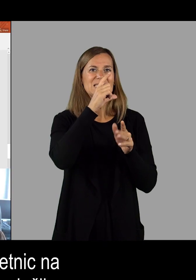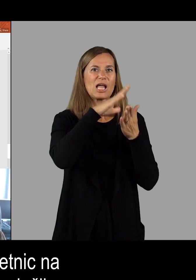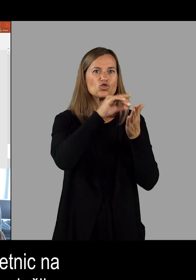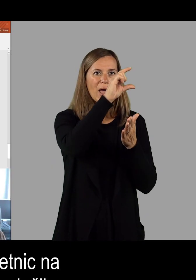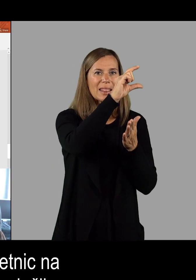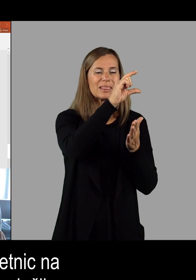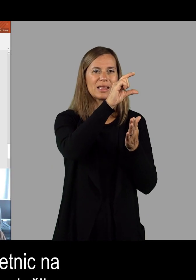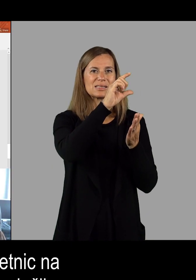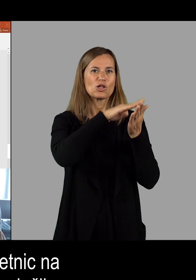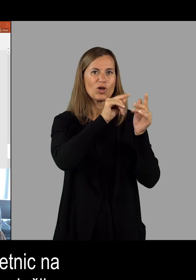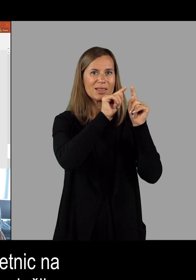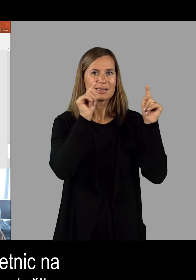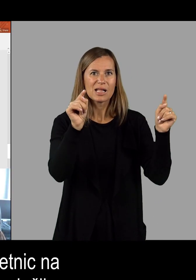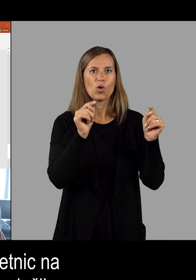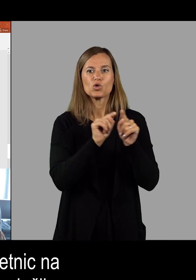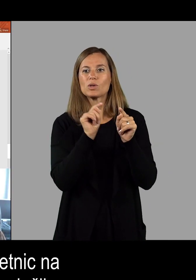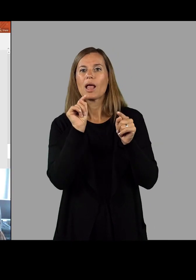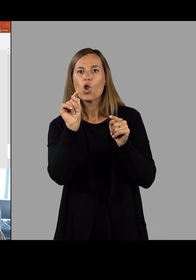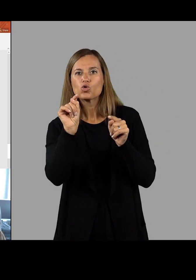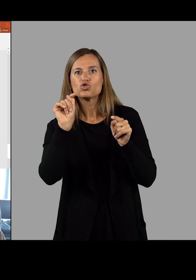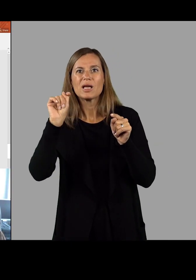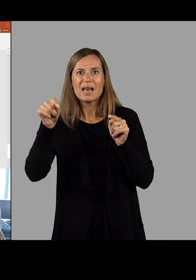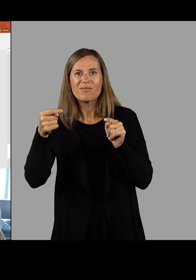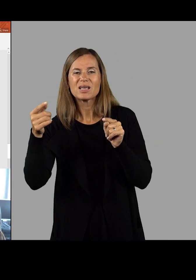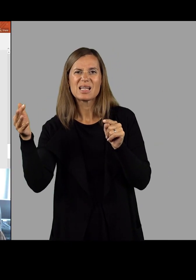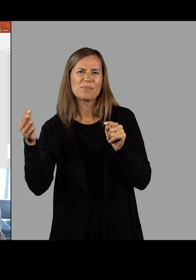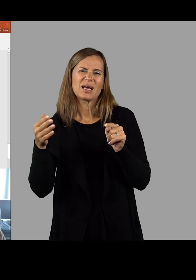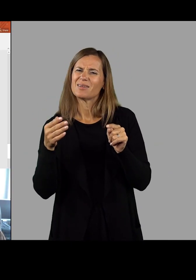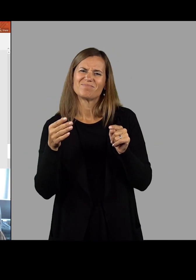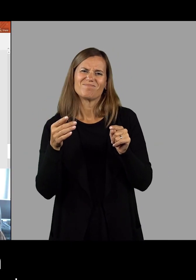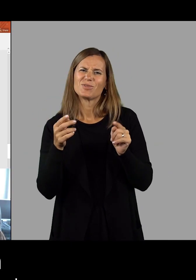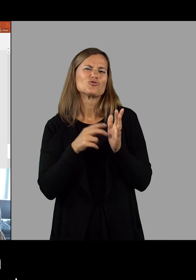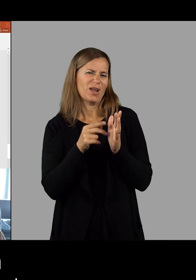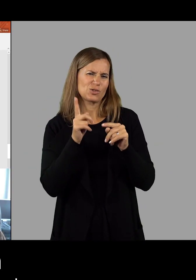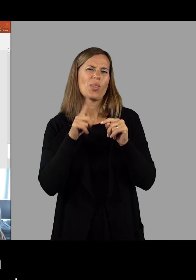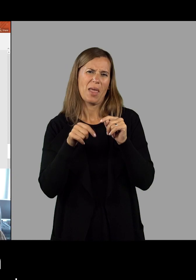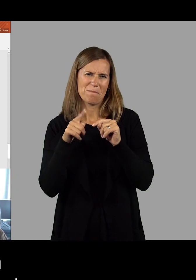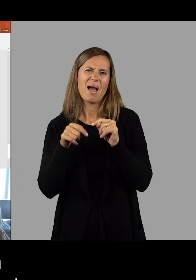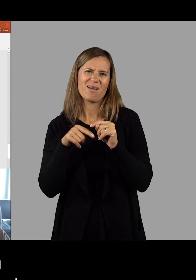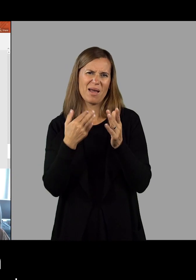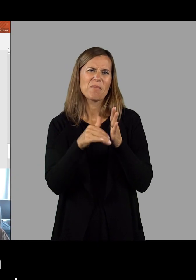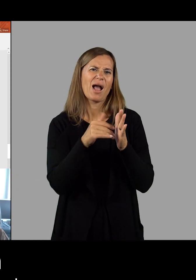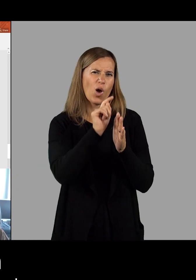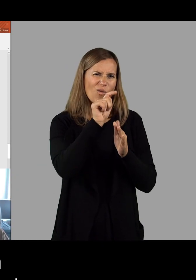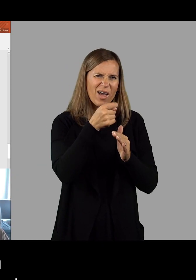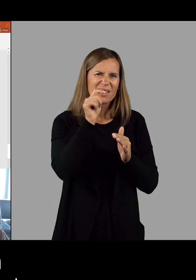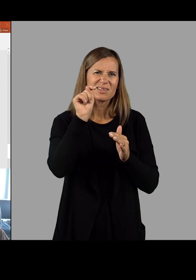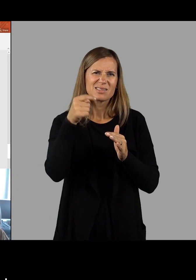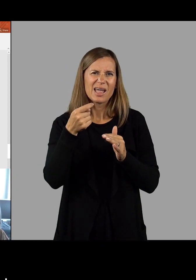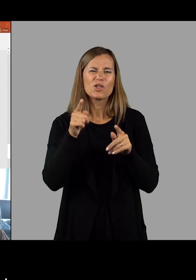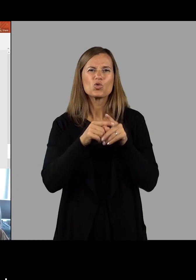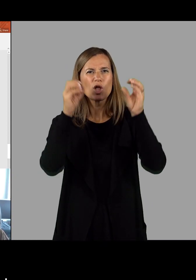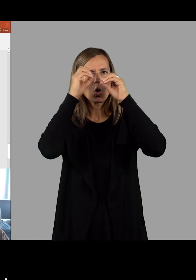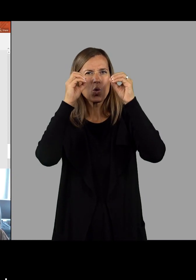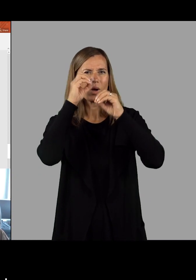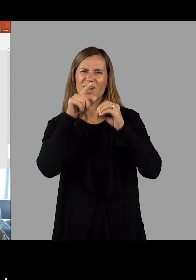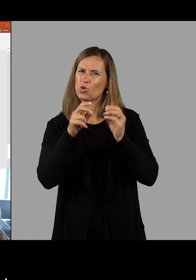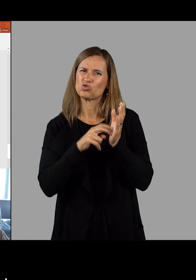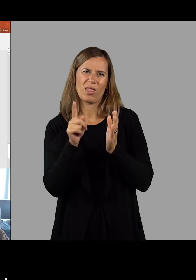začetku povedi stavka, kakšna ločila, pa daleč od tega, da je bilo brezhibno, tukaj manjka vejica in podobno, ampak tudi Google sam po sebi